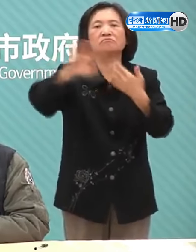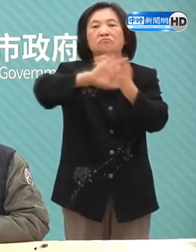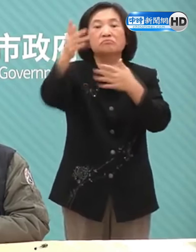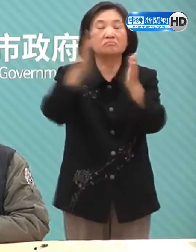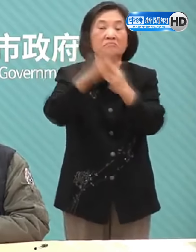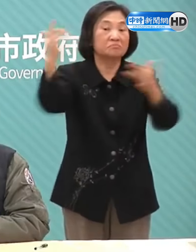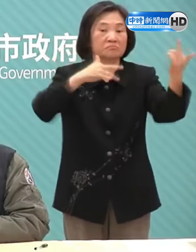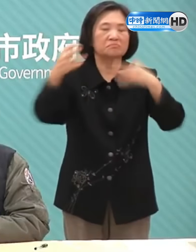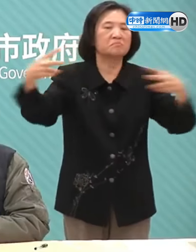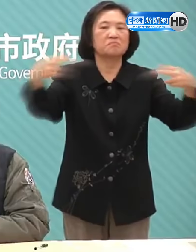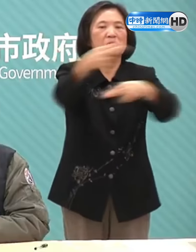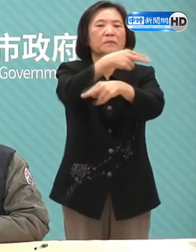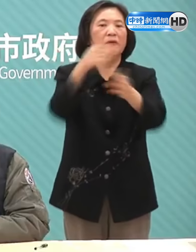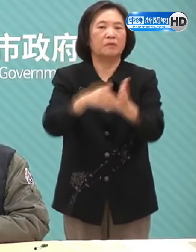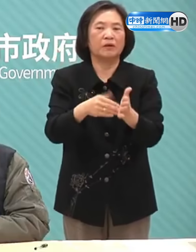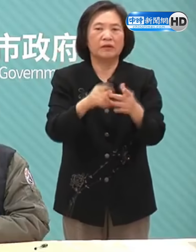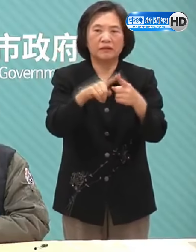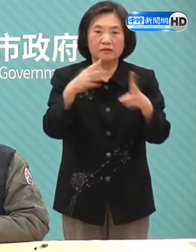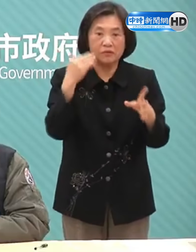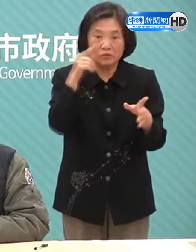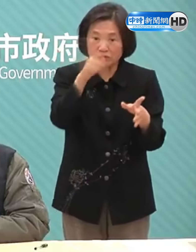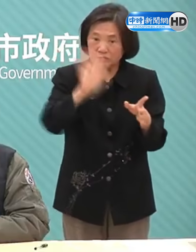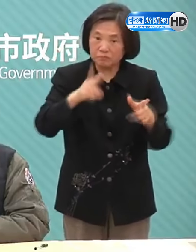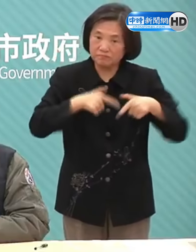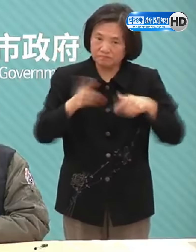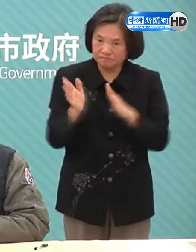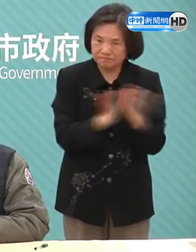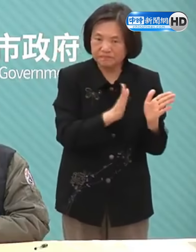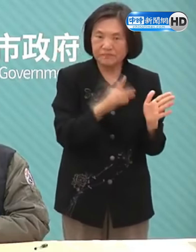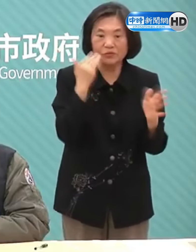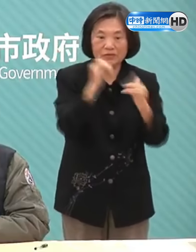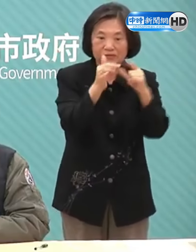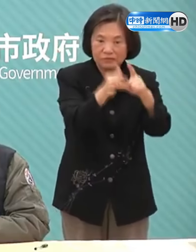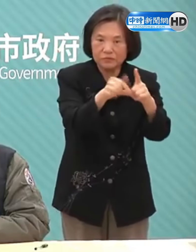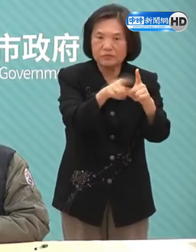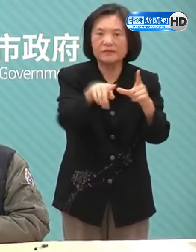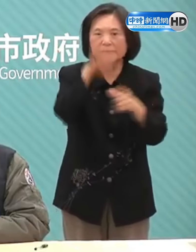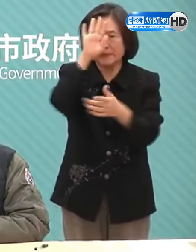有心理准备，你知道吗？在社区中与病毒共存。